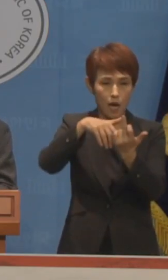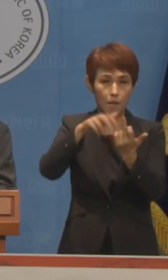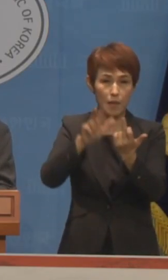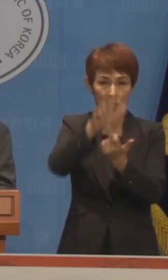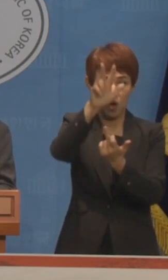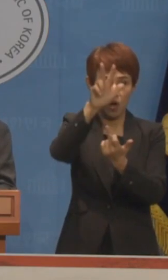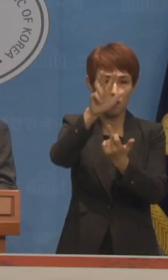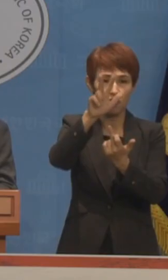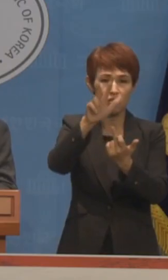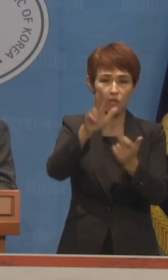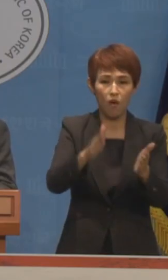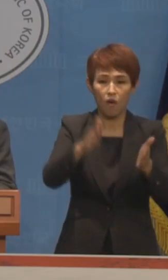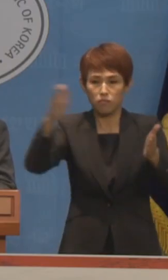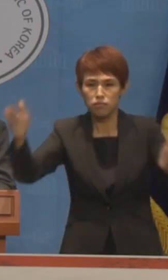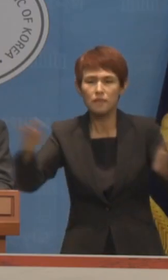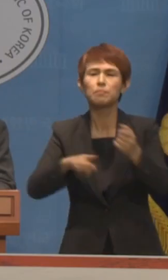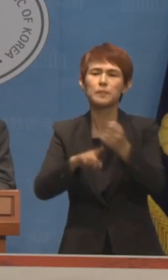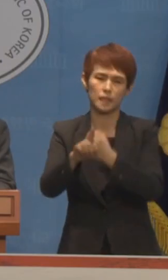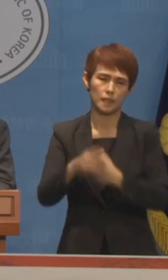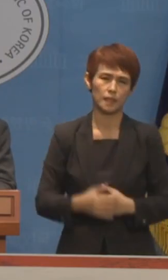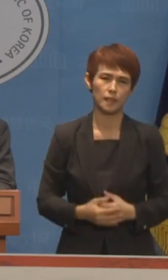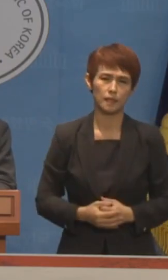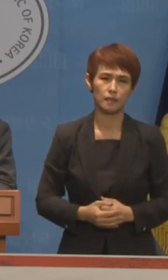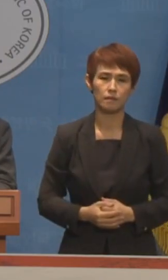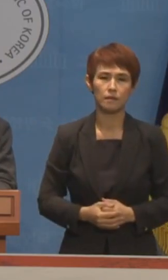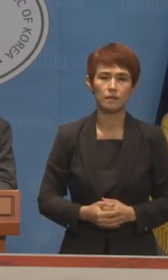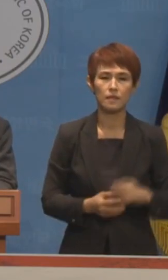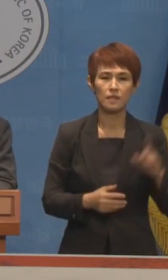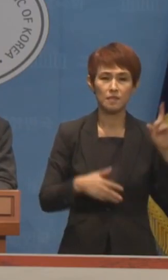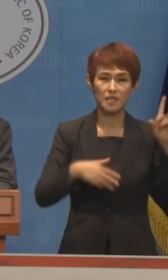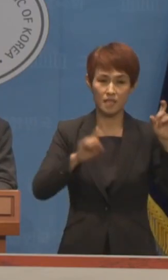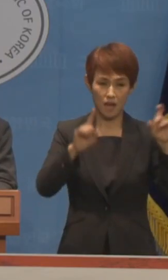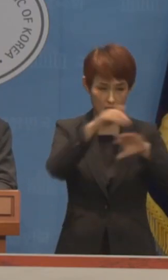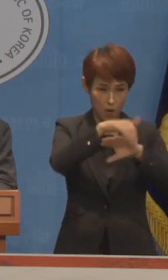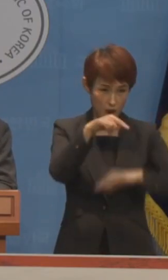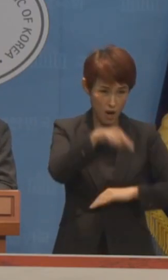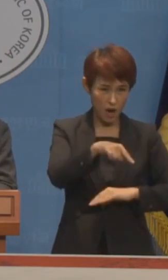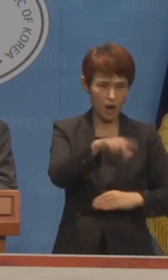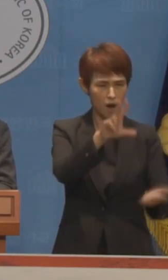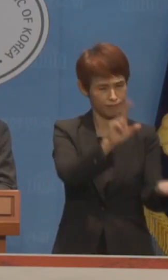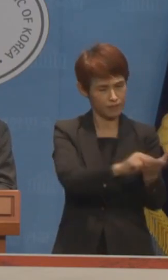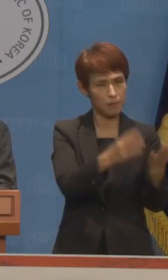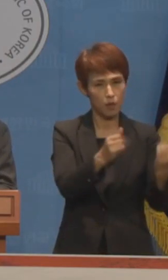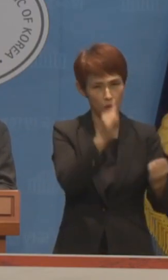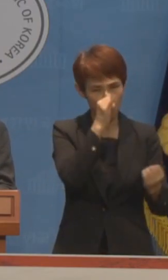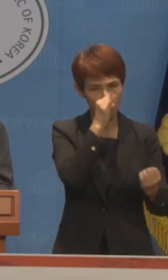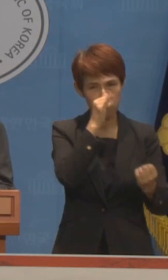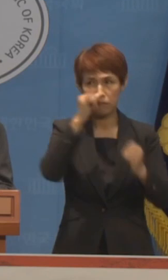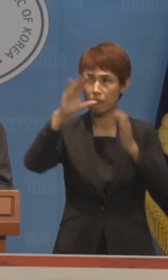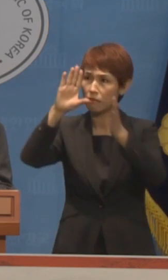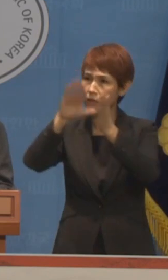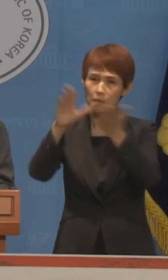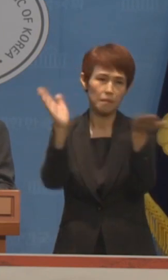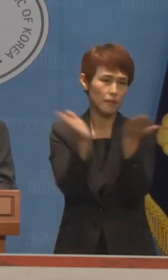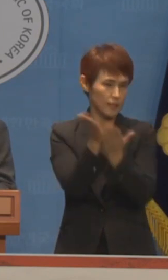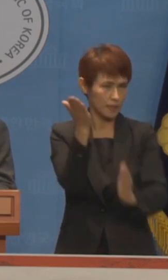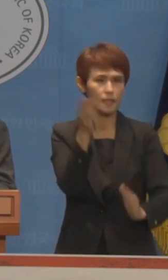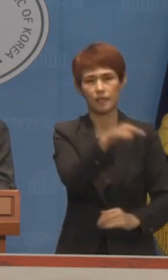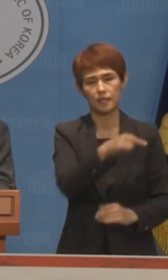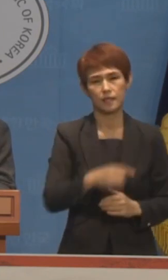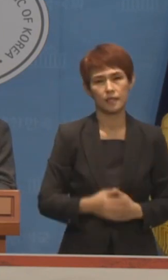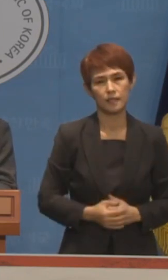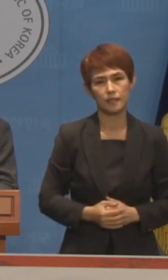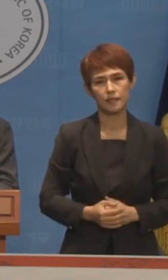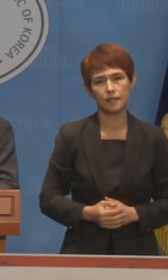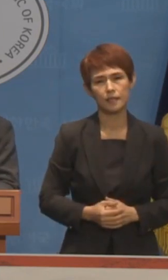수명을 연장하겠다는 것입니다. 이처럼 11차 정기보는 문제투성이를 넘어 시대착오적인 지향에 가깝습니다.